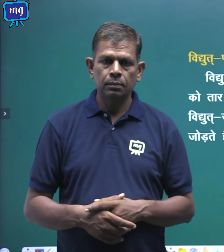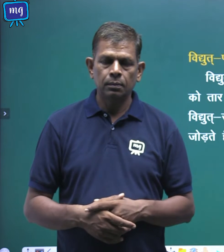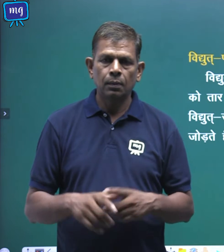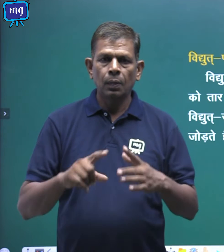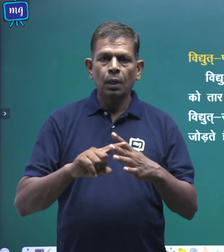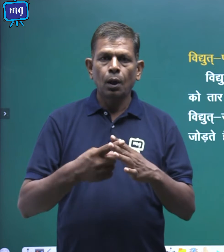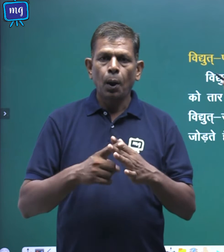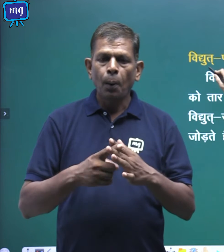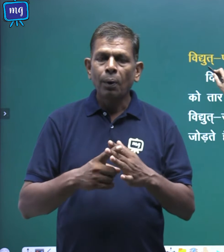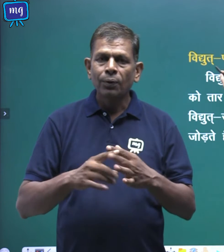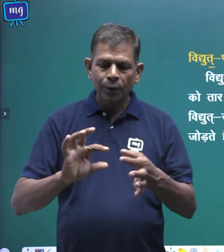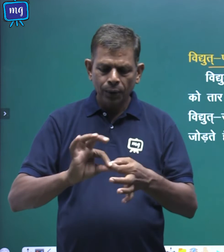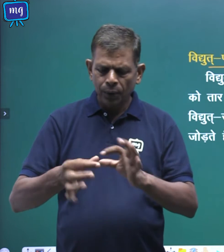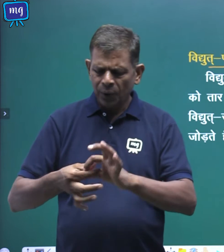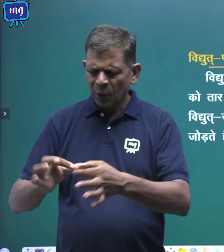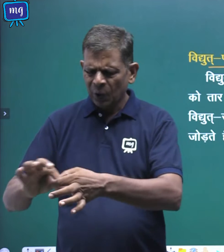विद्युत परिपथ।